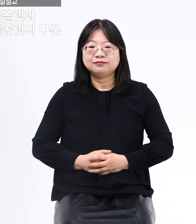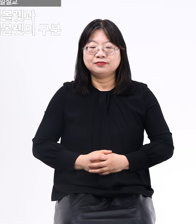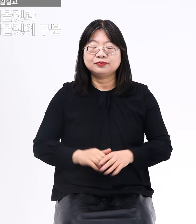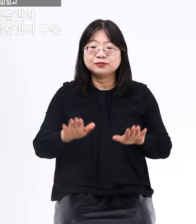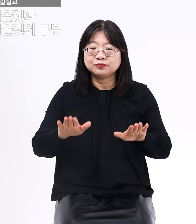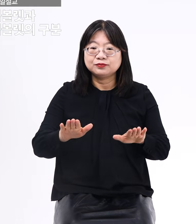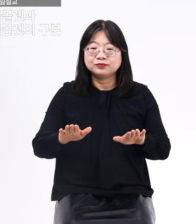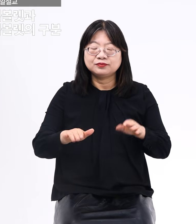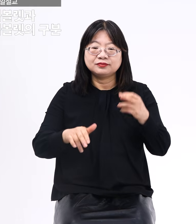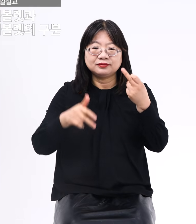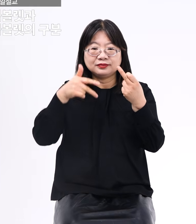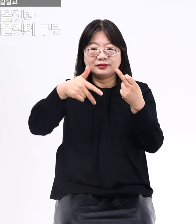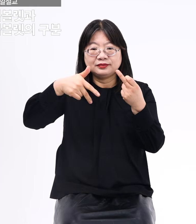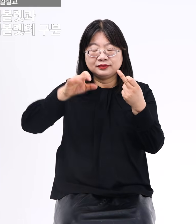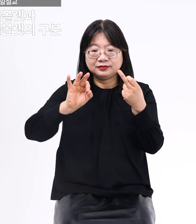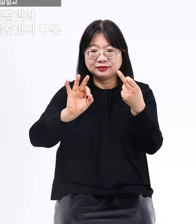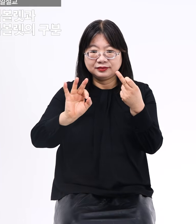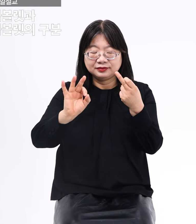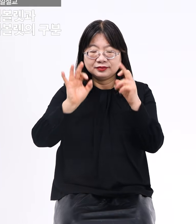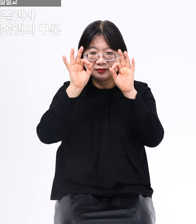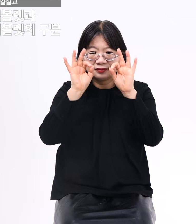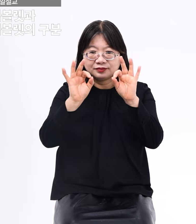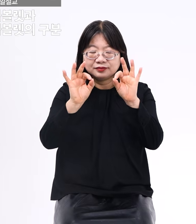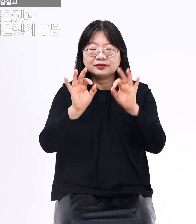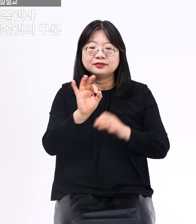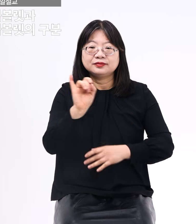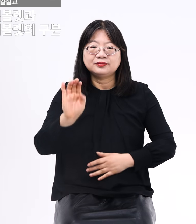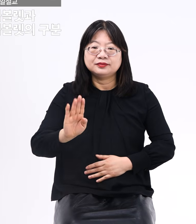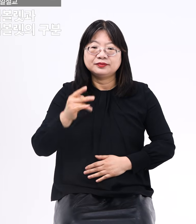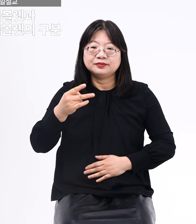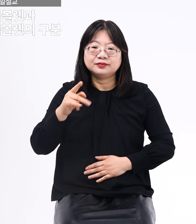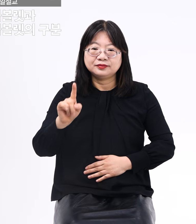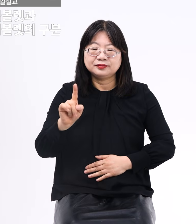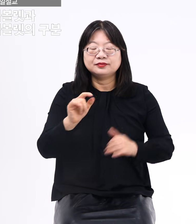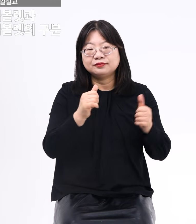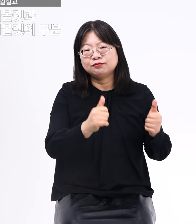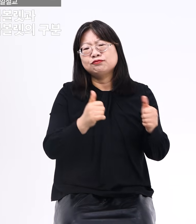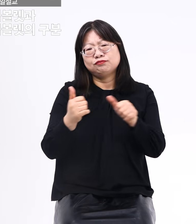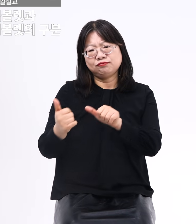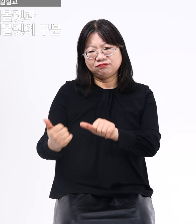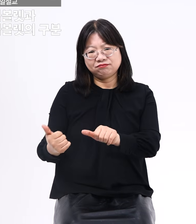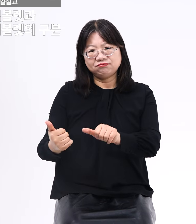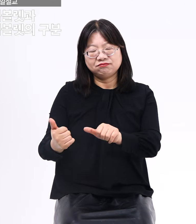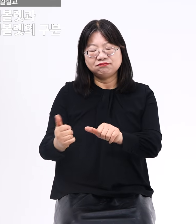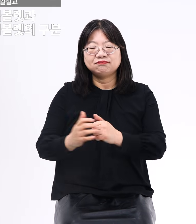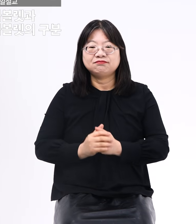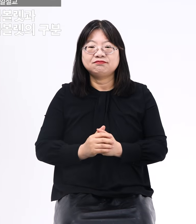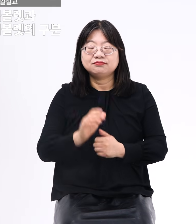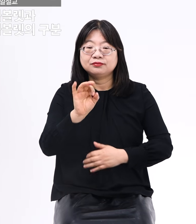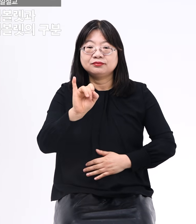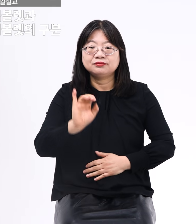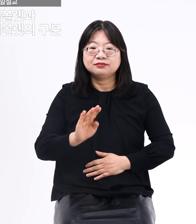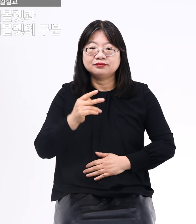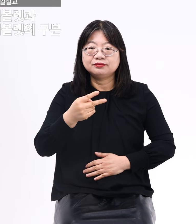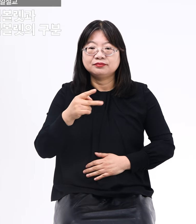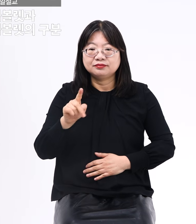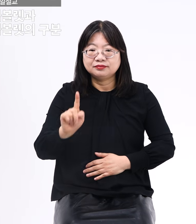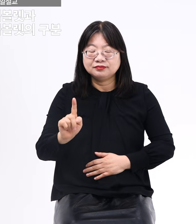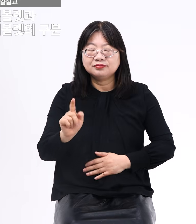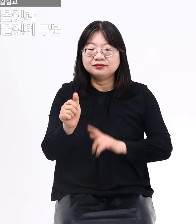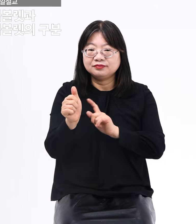오늘 12장에서는 입다가 죽어요. 근데 이 입다라는 사사의